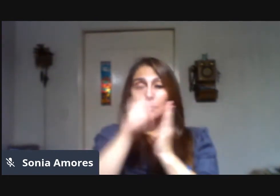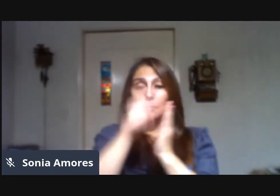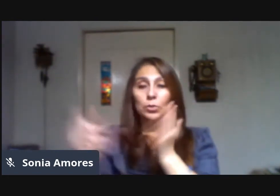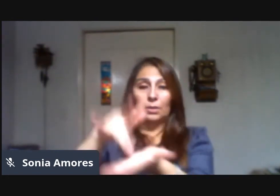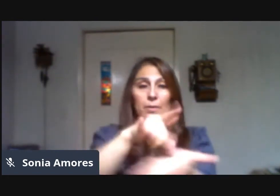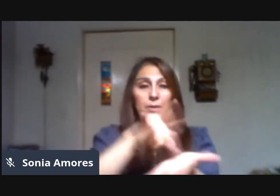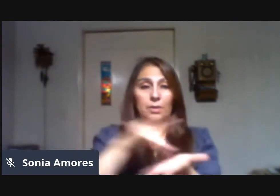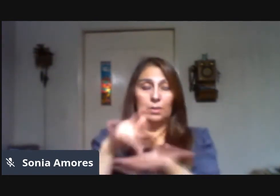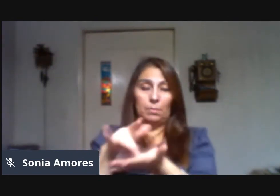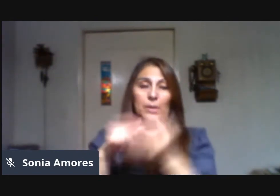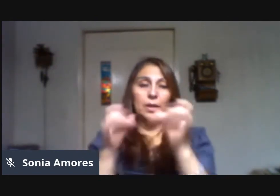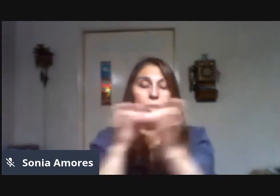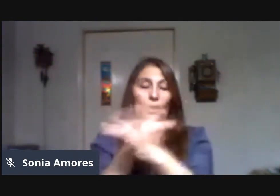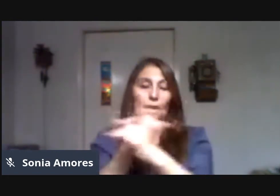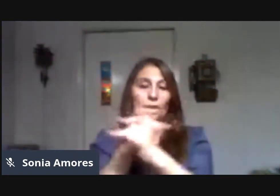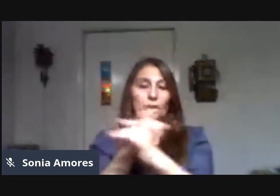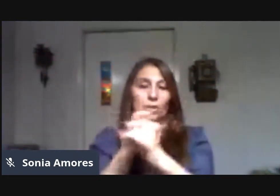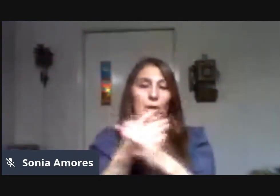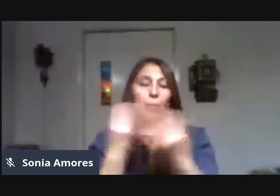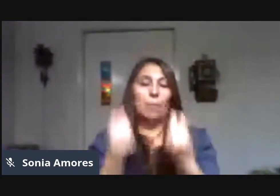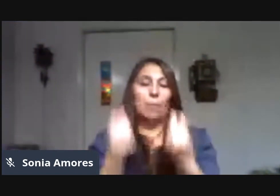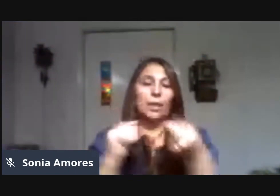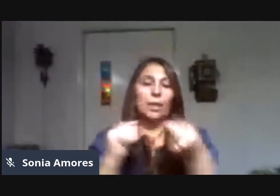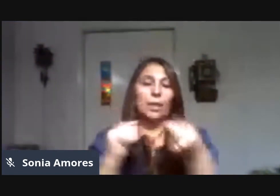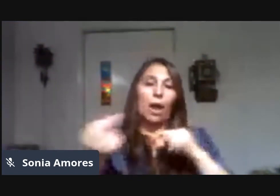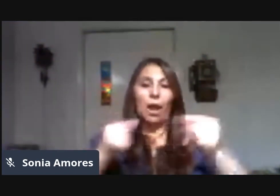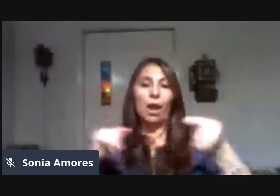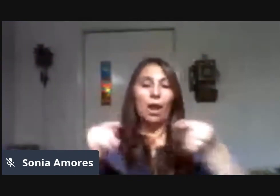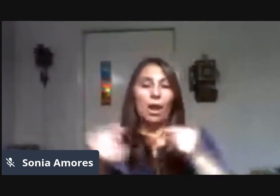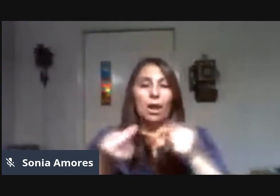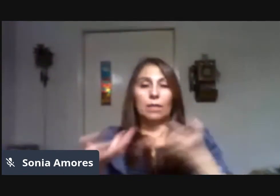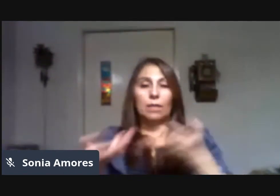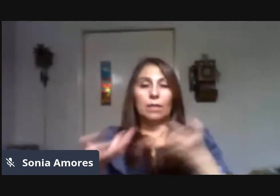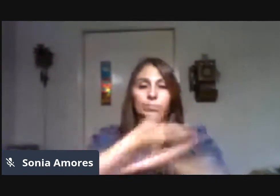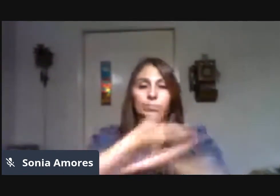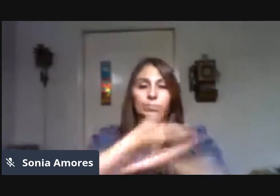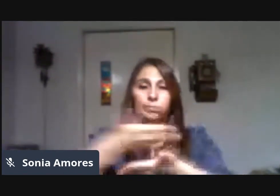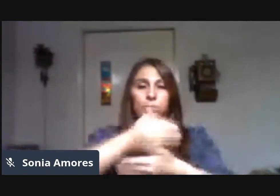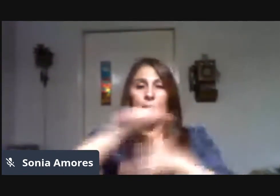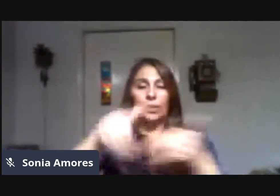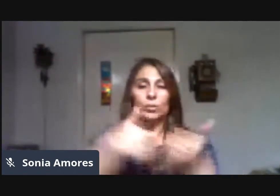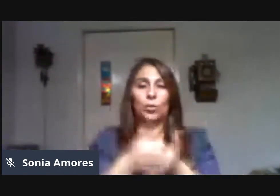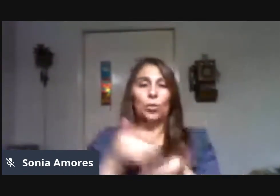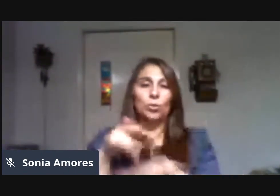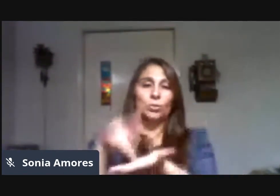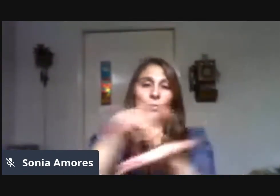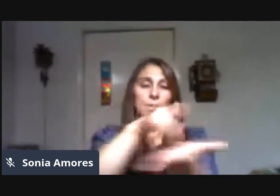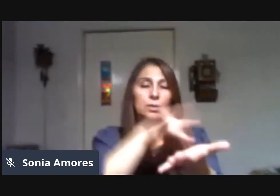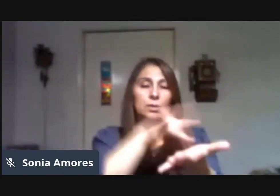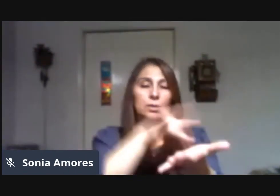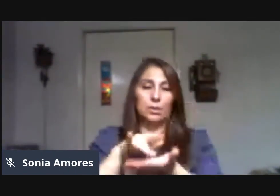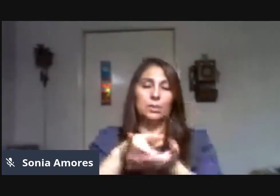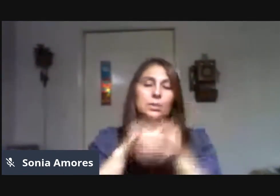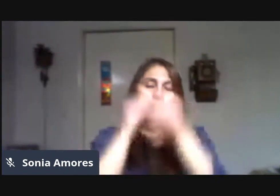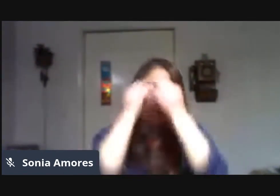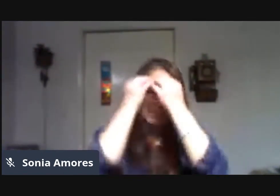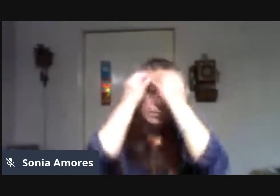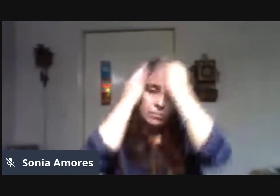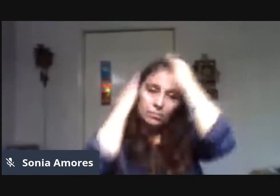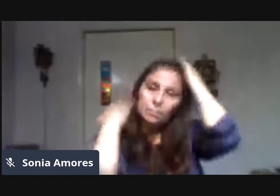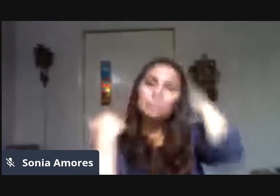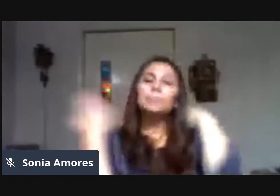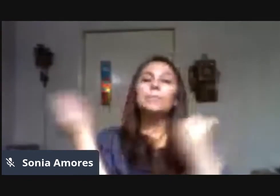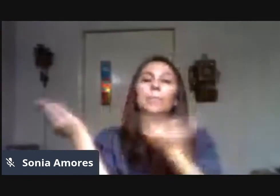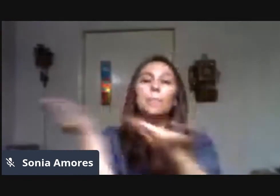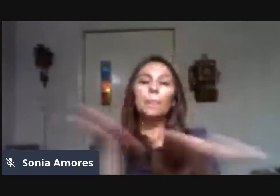chat para así generar un diálogo y una interacción entre todos los ponentes de esta tarde. Profesor Helbert